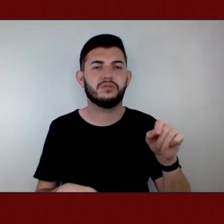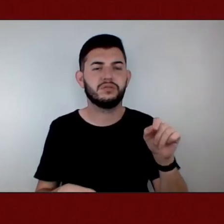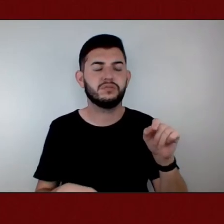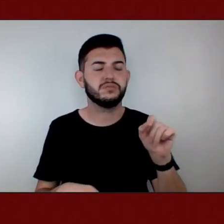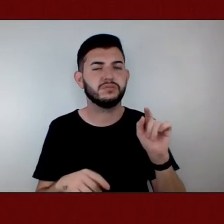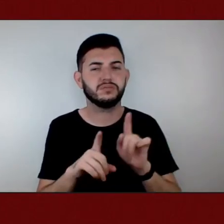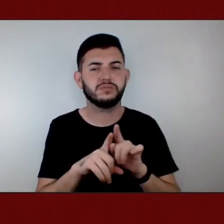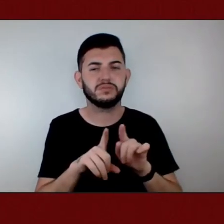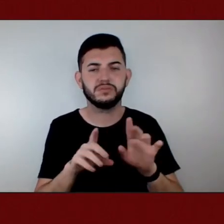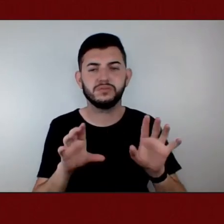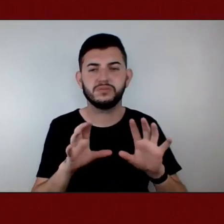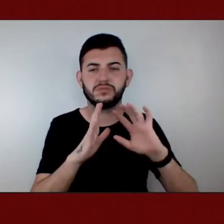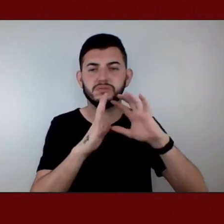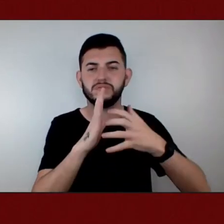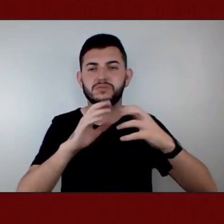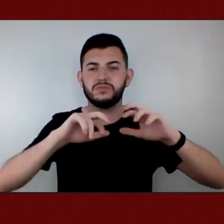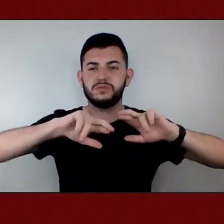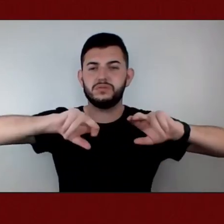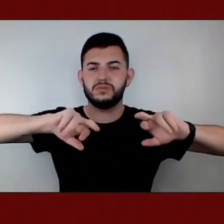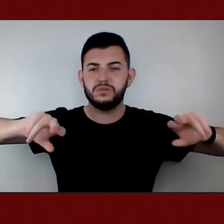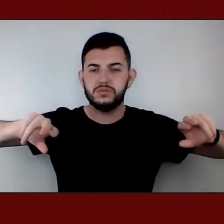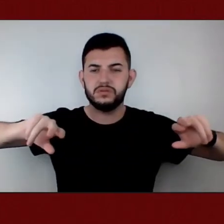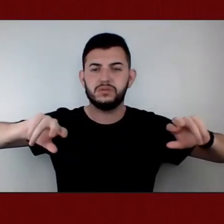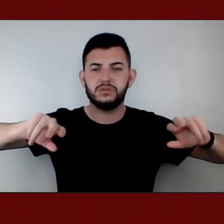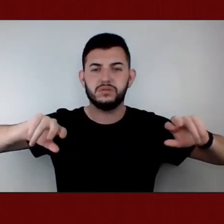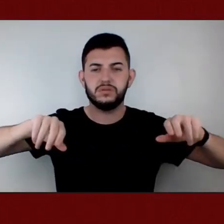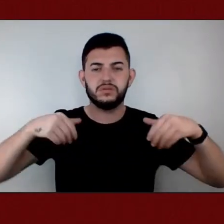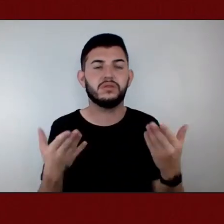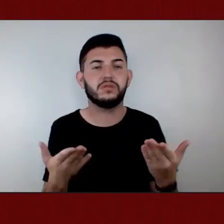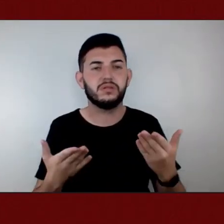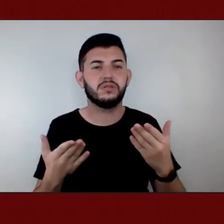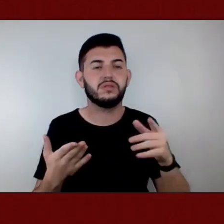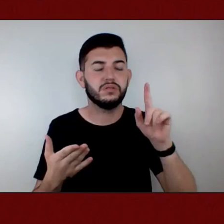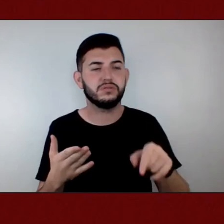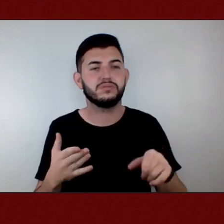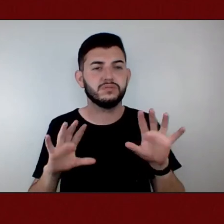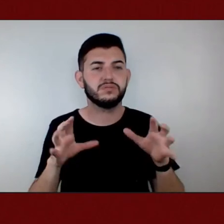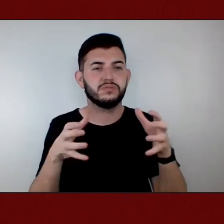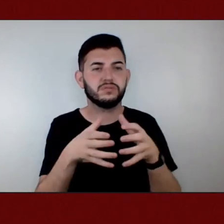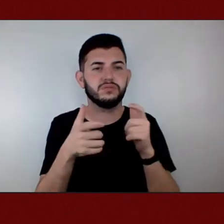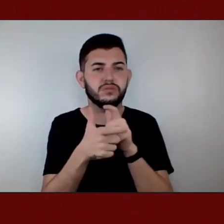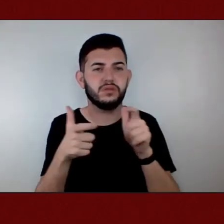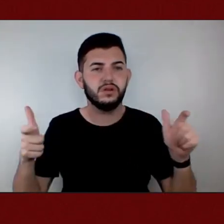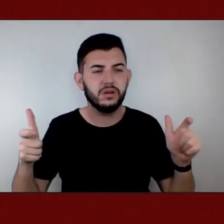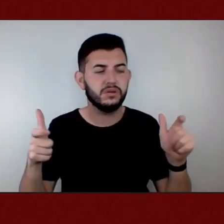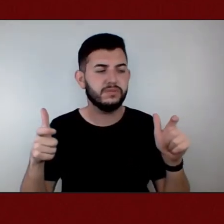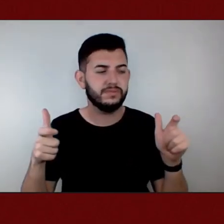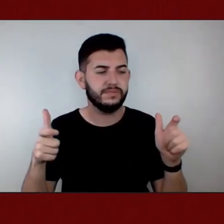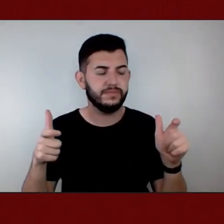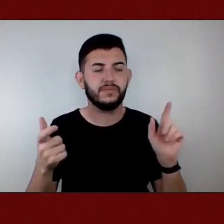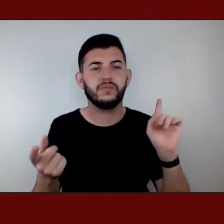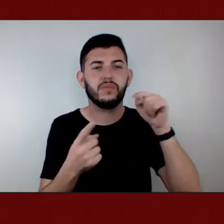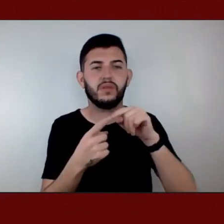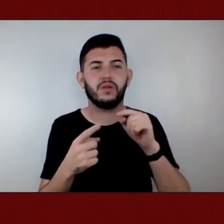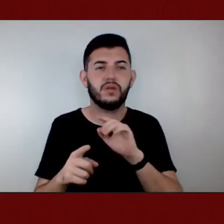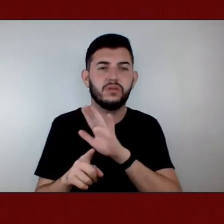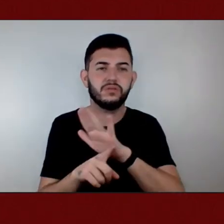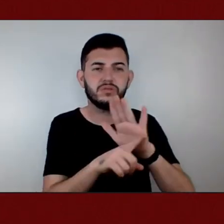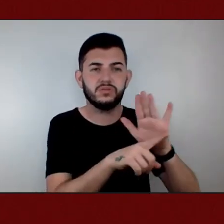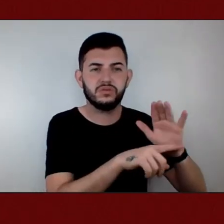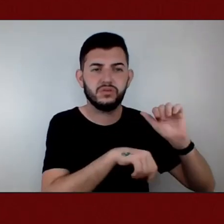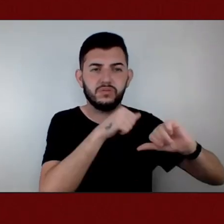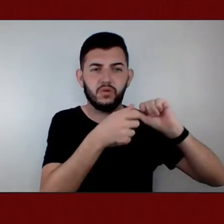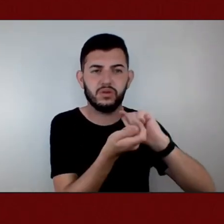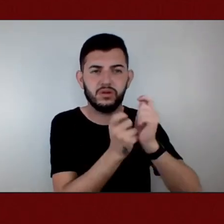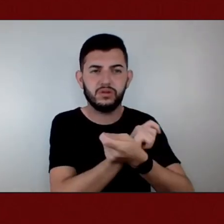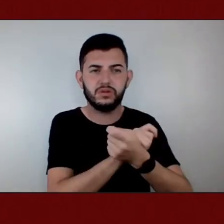pluripartidarismo, é pela congregação da maioria para realizar mudanças que sempre